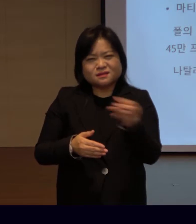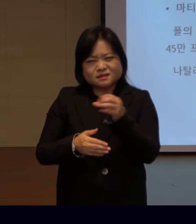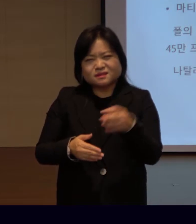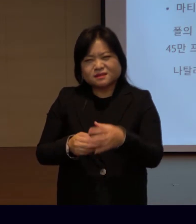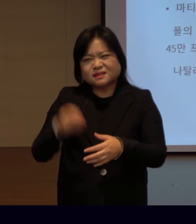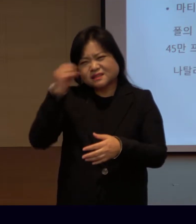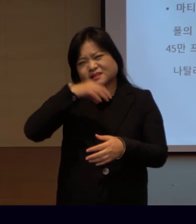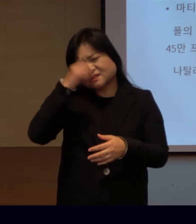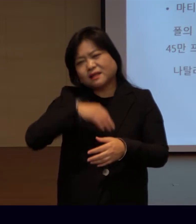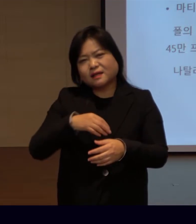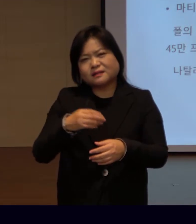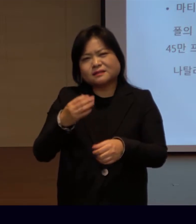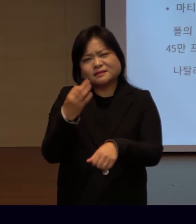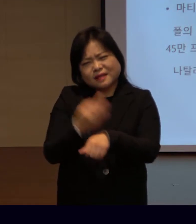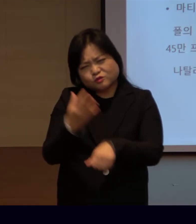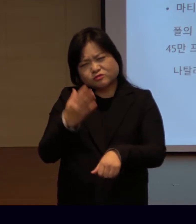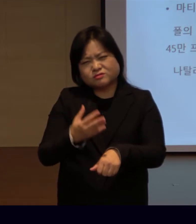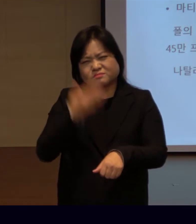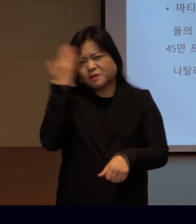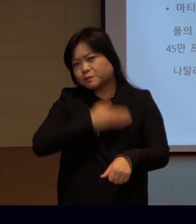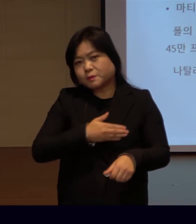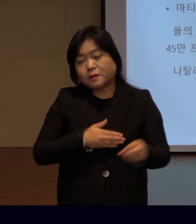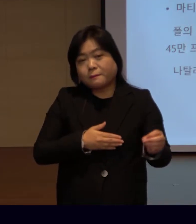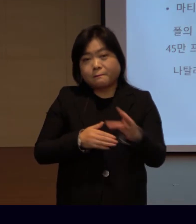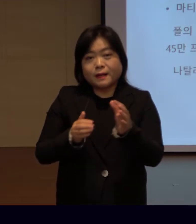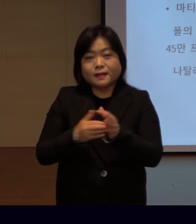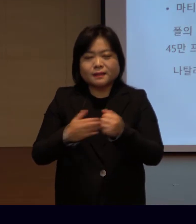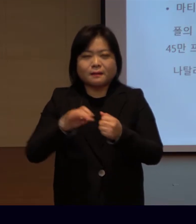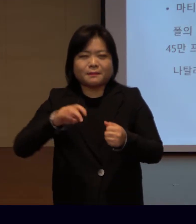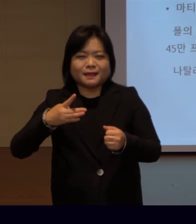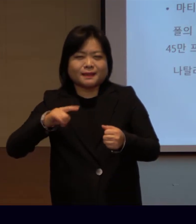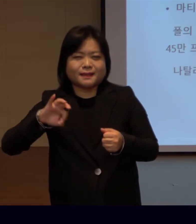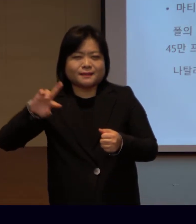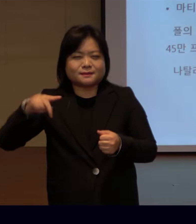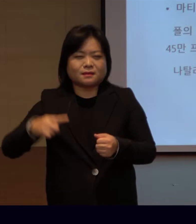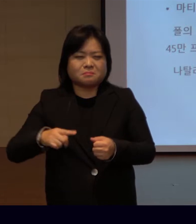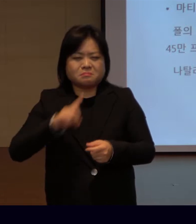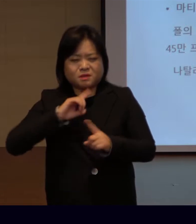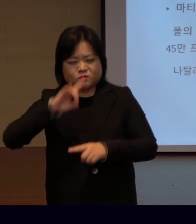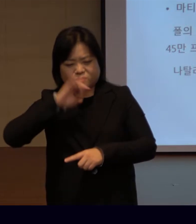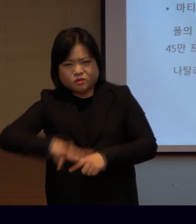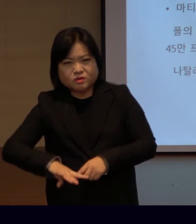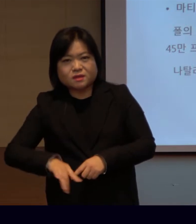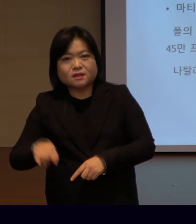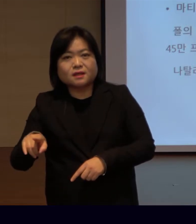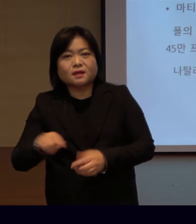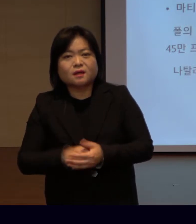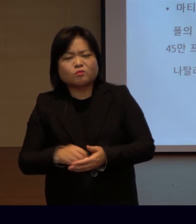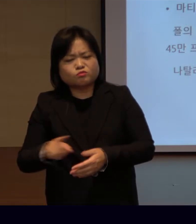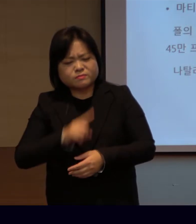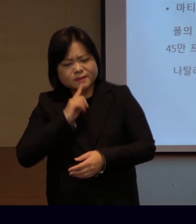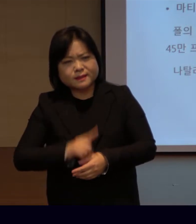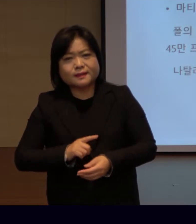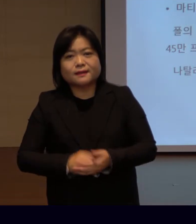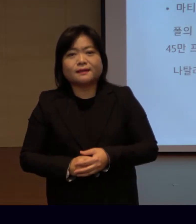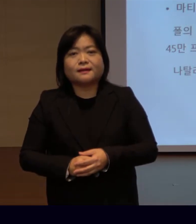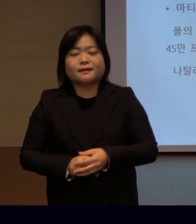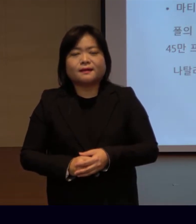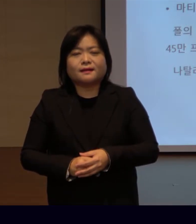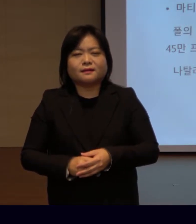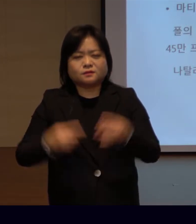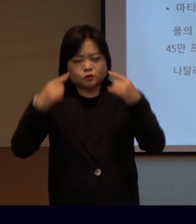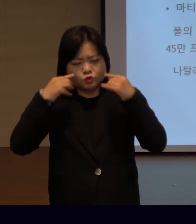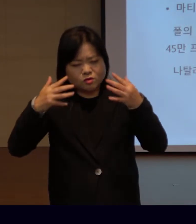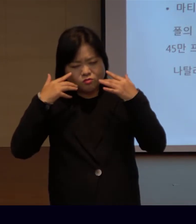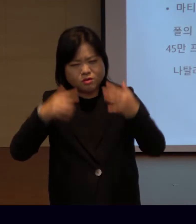다 단순 명료한 거 아니에요? 그러니까 마티아스가 기가 막혀서 무슨 말이냐.